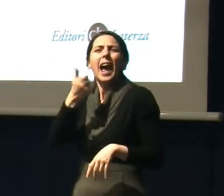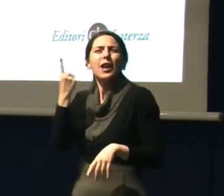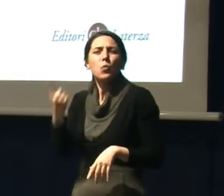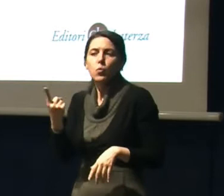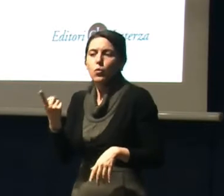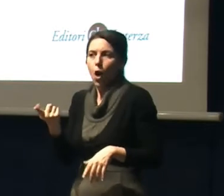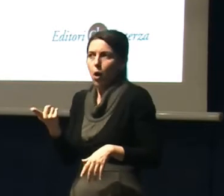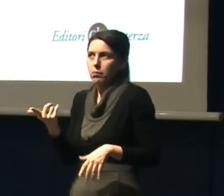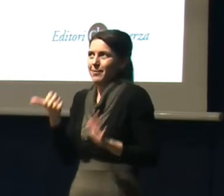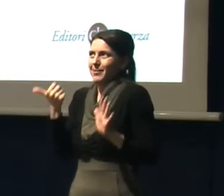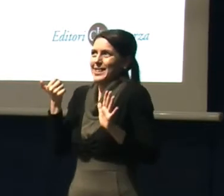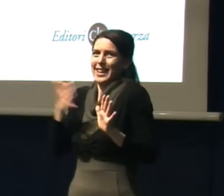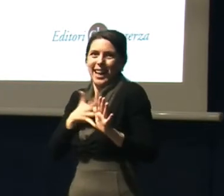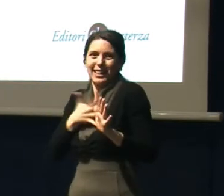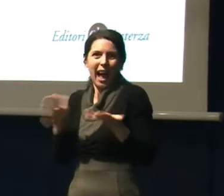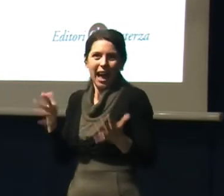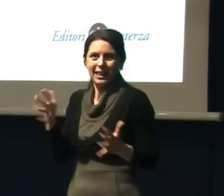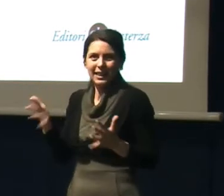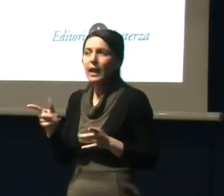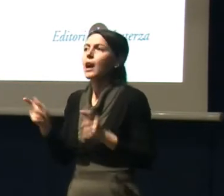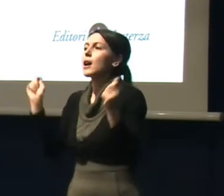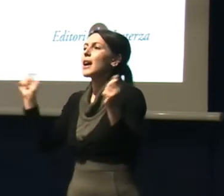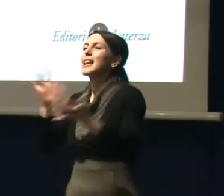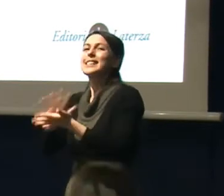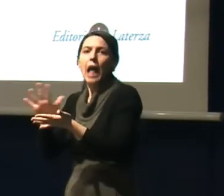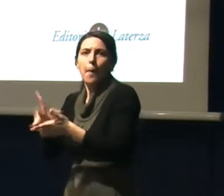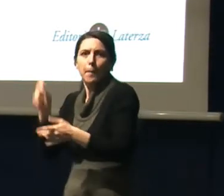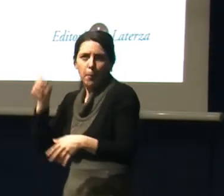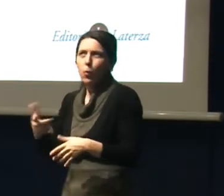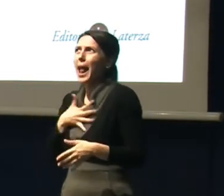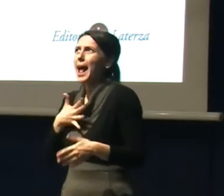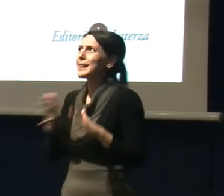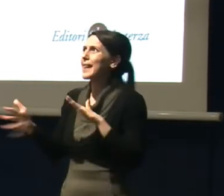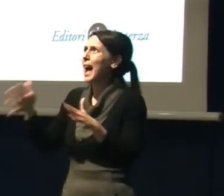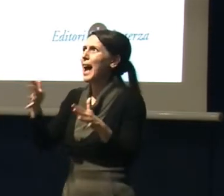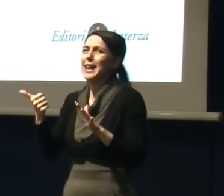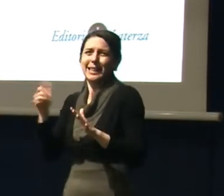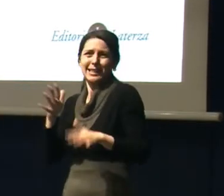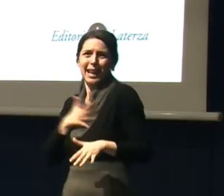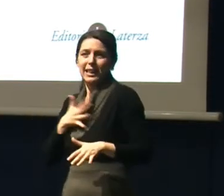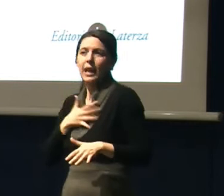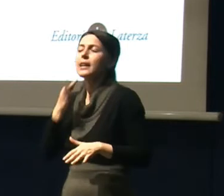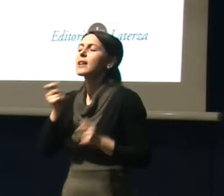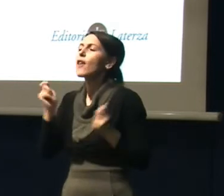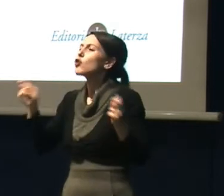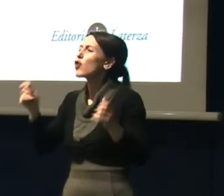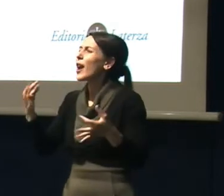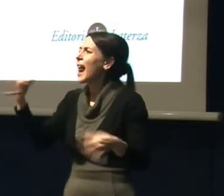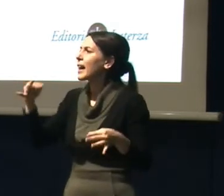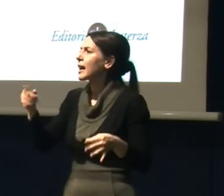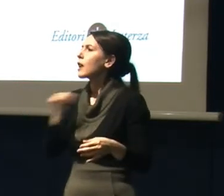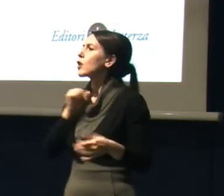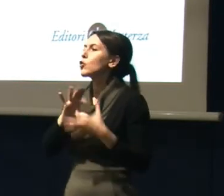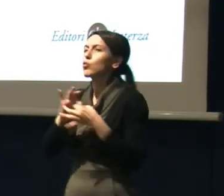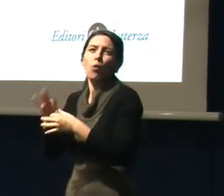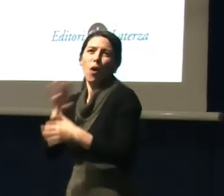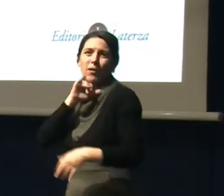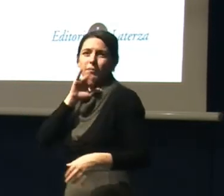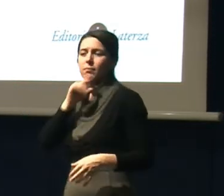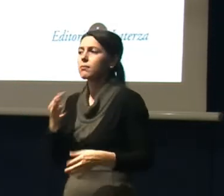legge la stampa 60 anni quindi i giornali di carta è fatto per noi anziani e non è fatto per